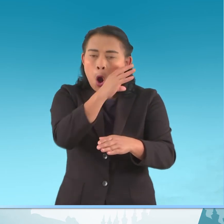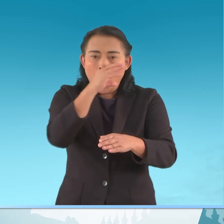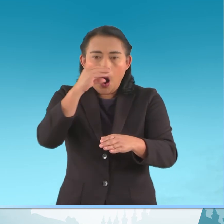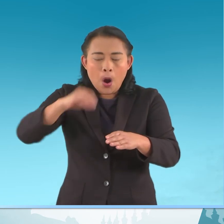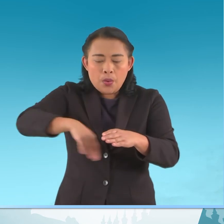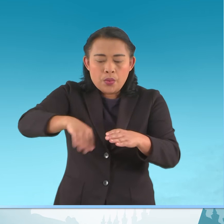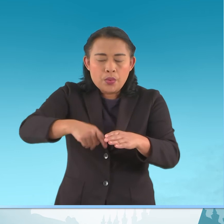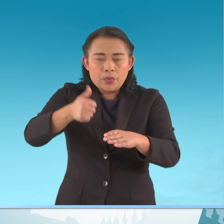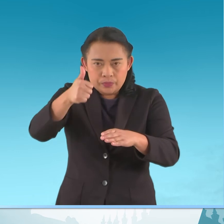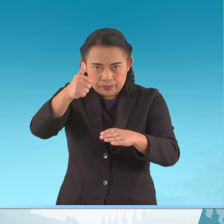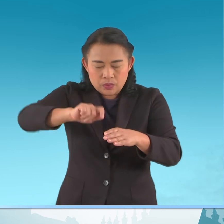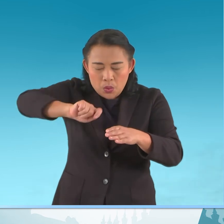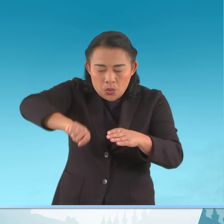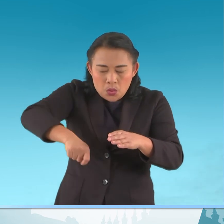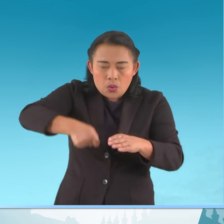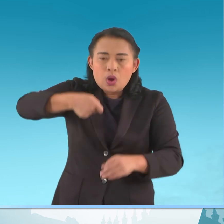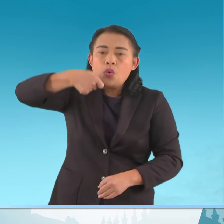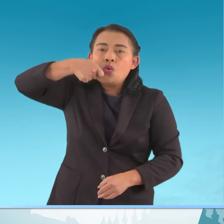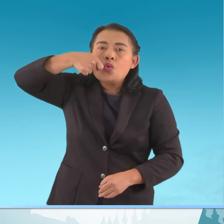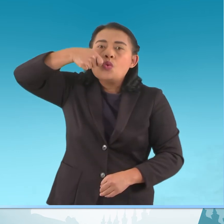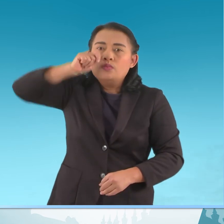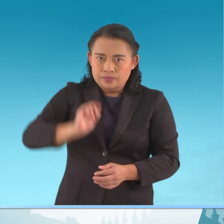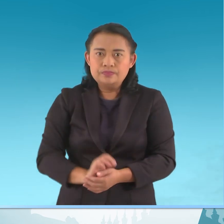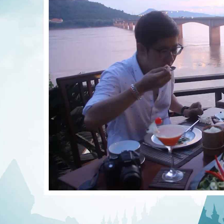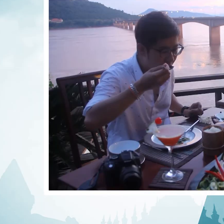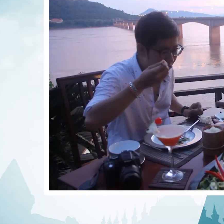ลงตัวมากๆครับทางนี้ลองทดน้ำบ้าง